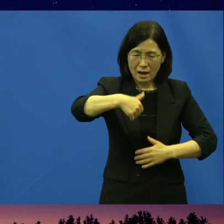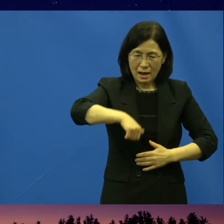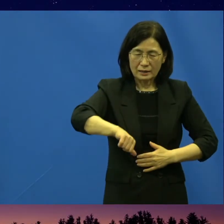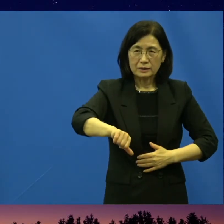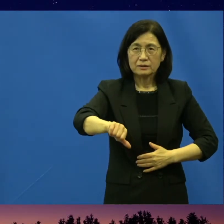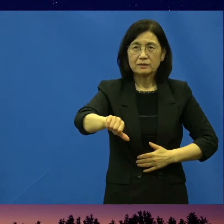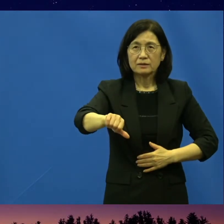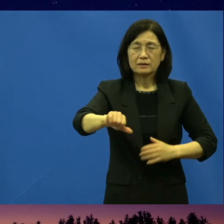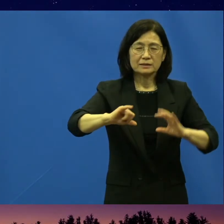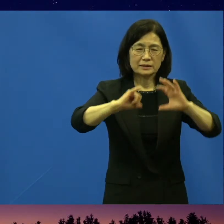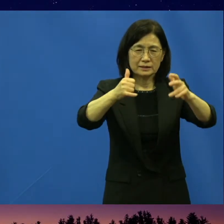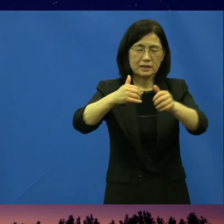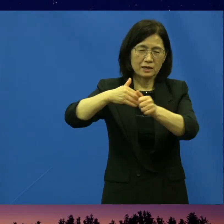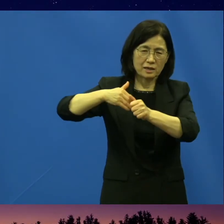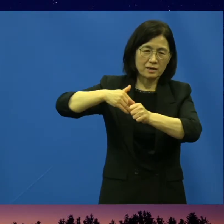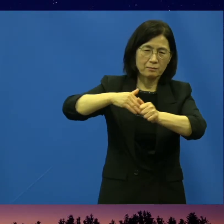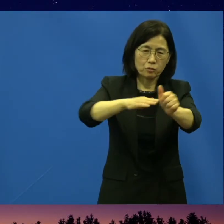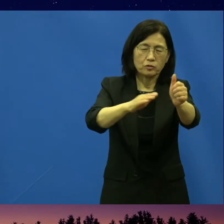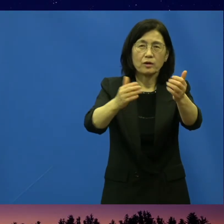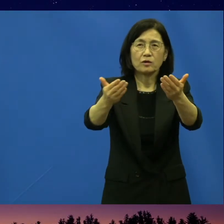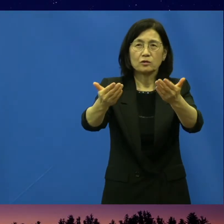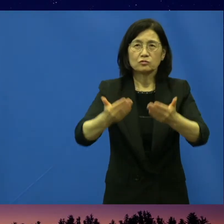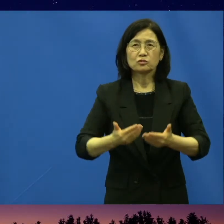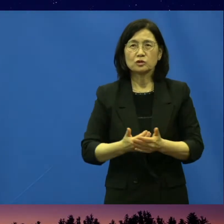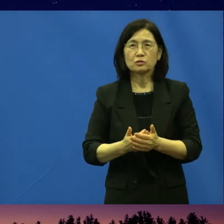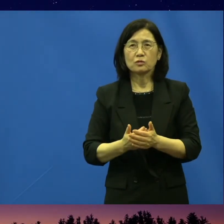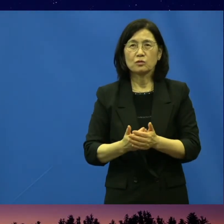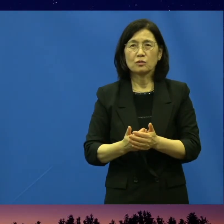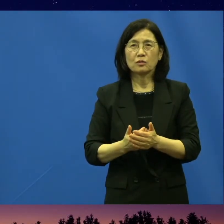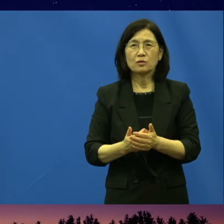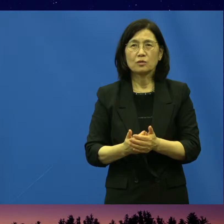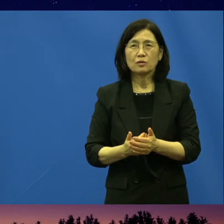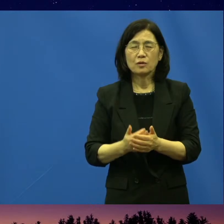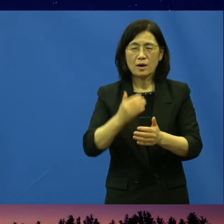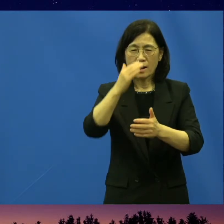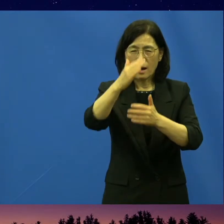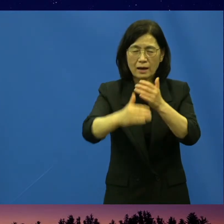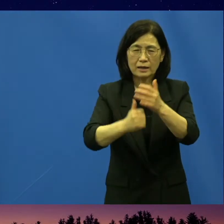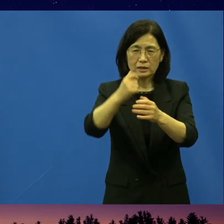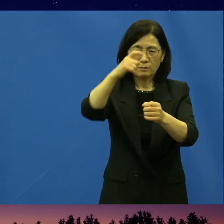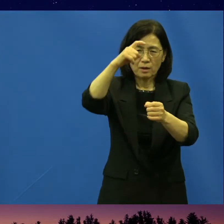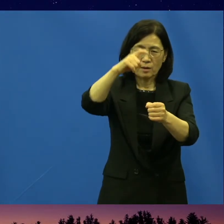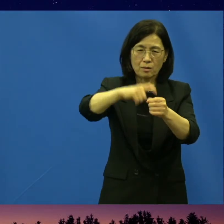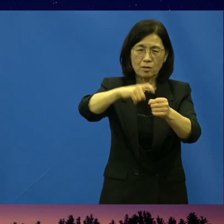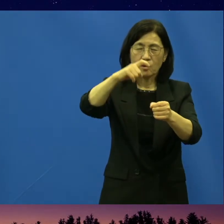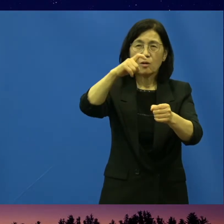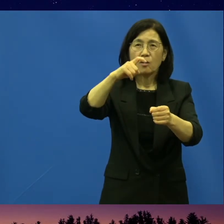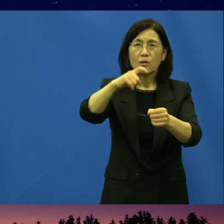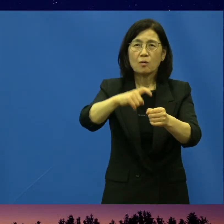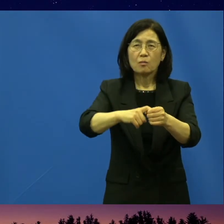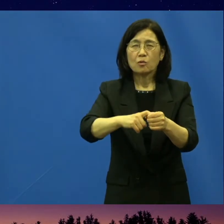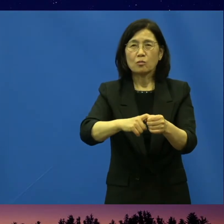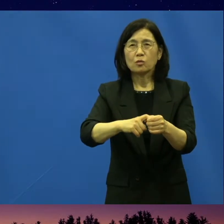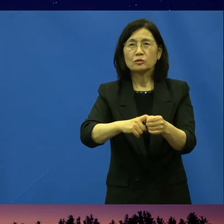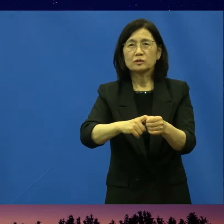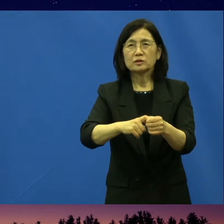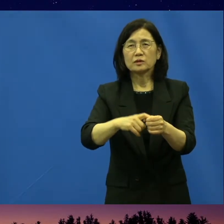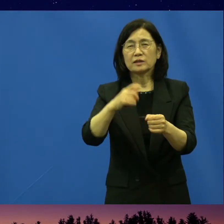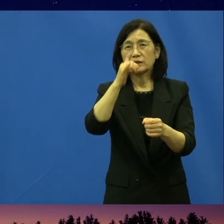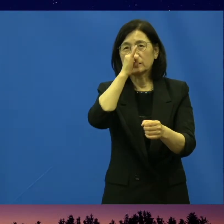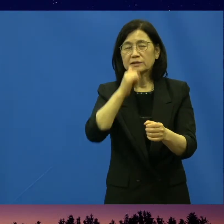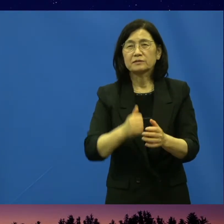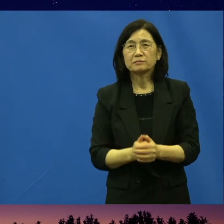목적, 그 목적을 놓치면 촛대가 넘어가는 거예요. 촛대가.